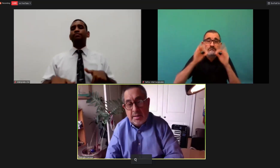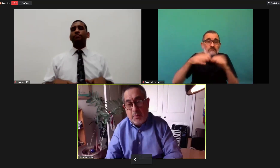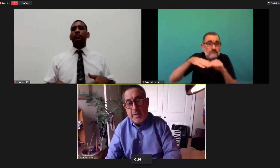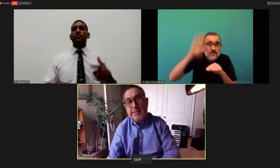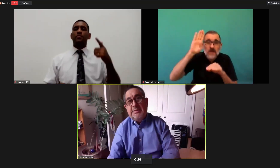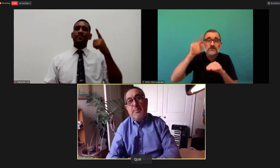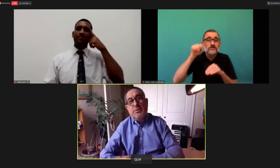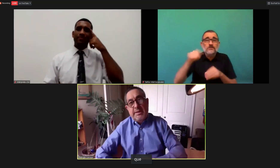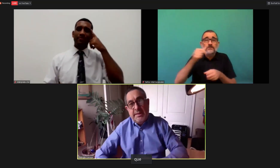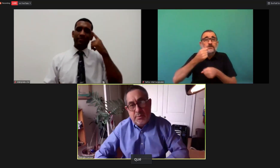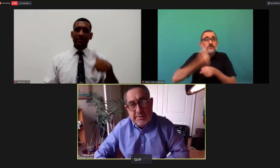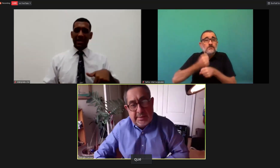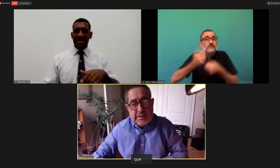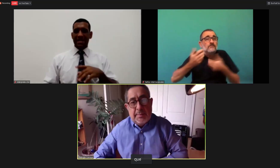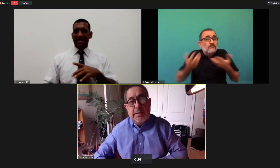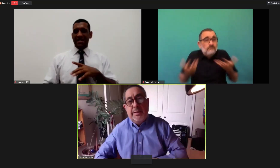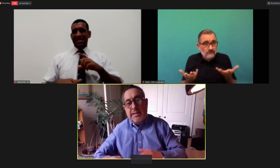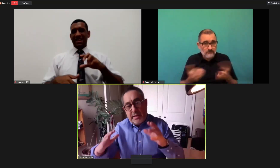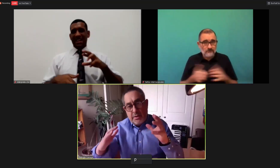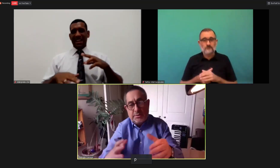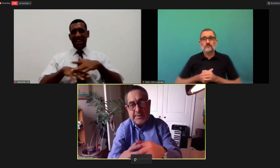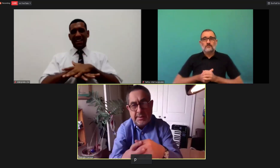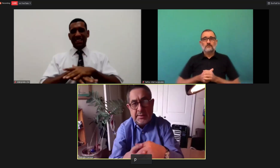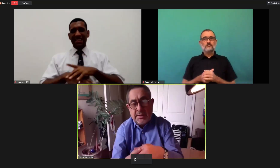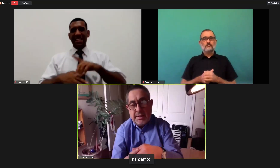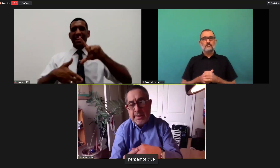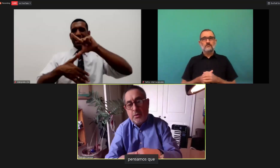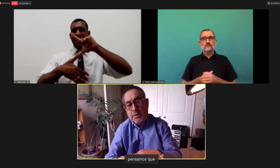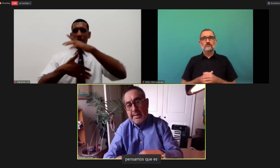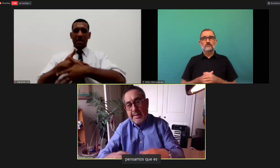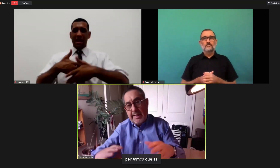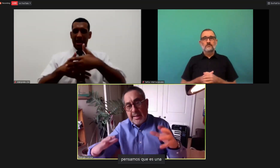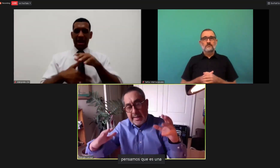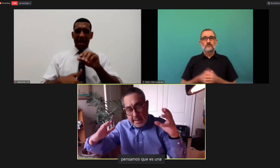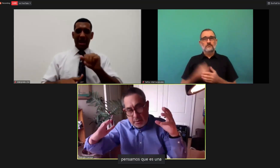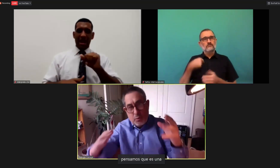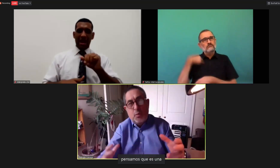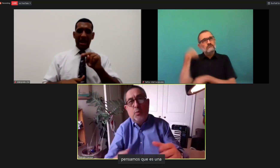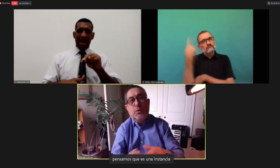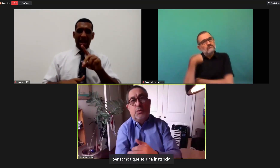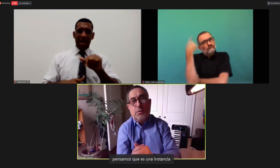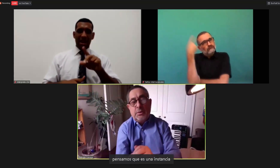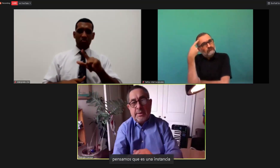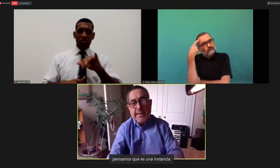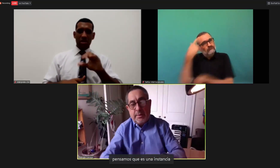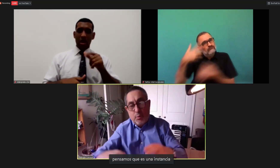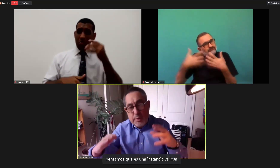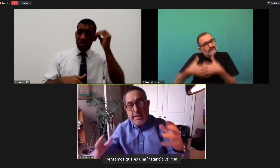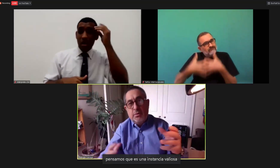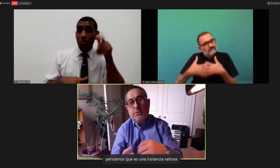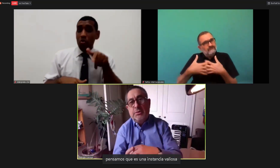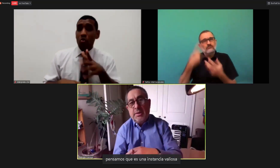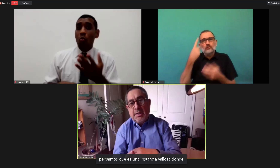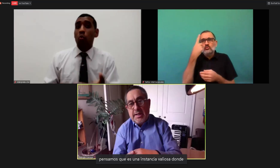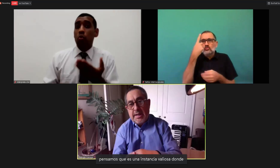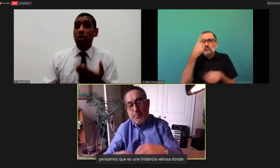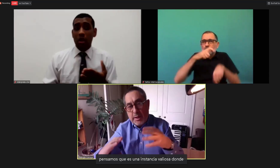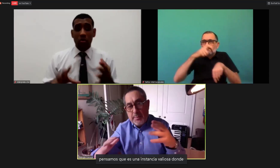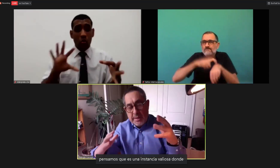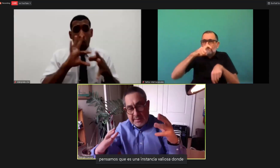inclusivas, porque pensamos que es una instancia tremendamente valiosa en donde en conjunto,